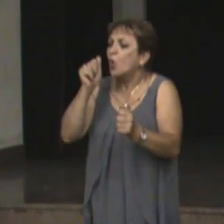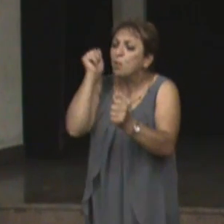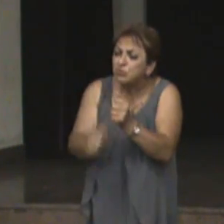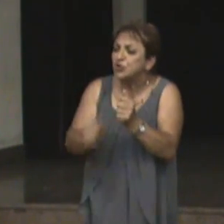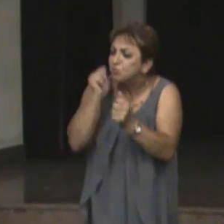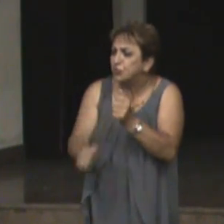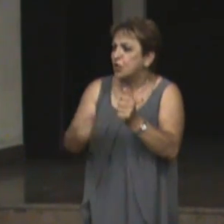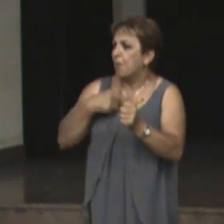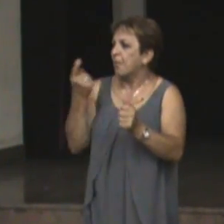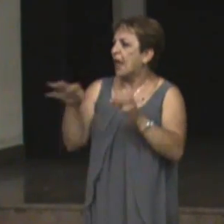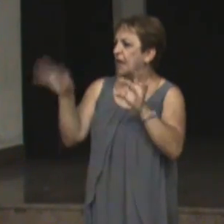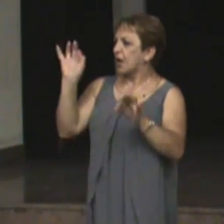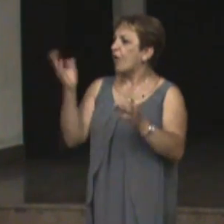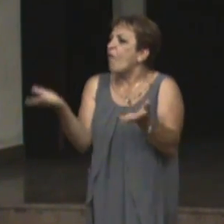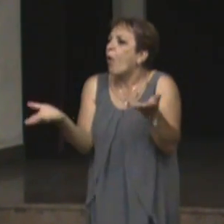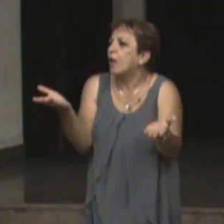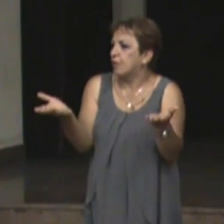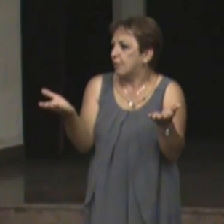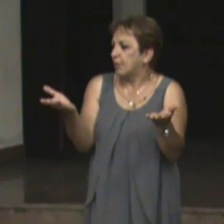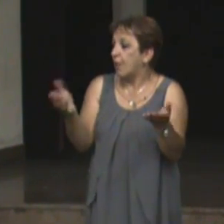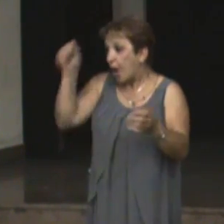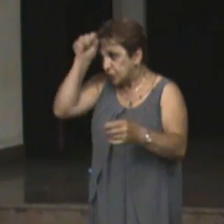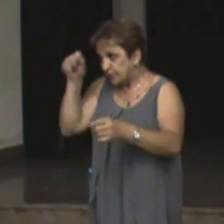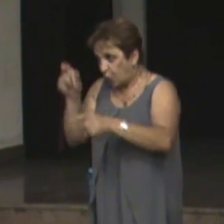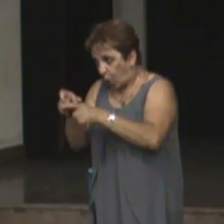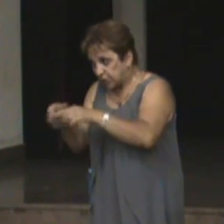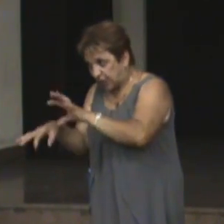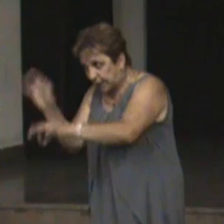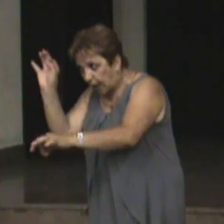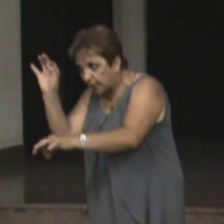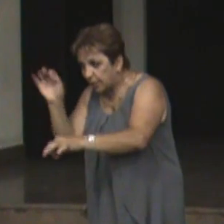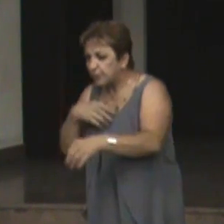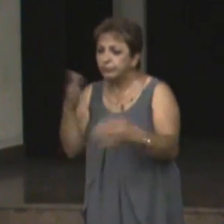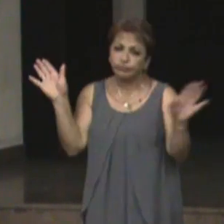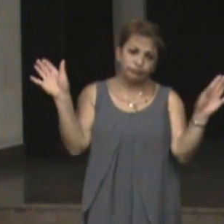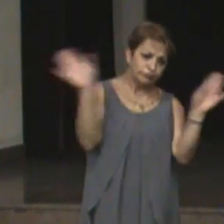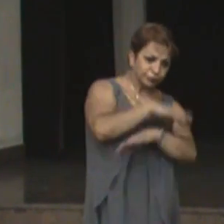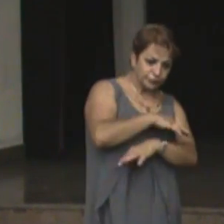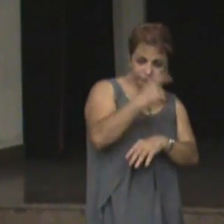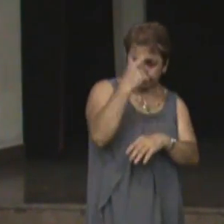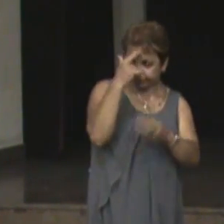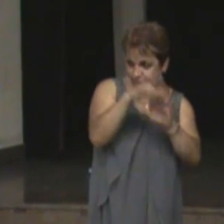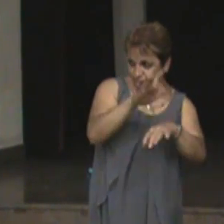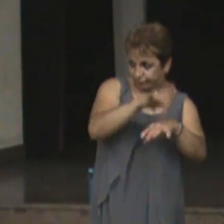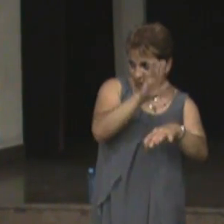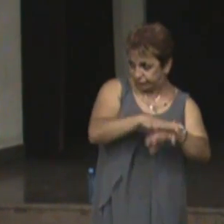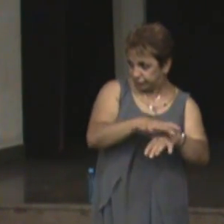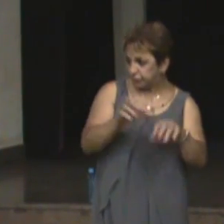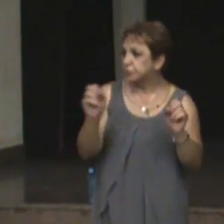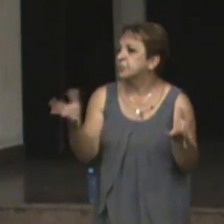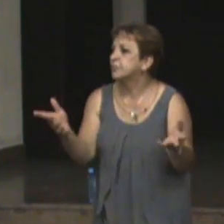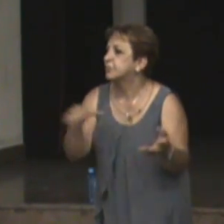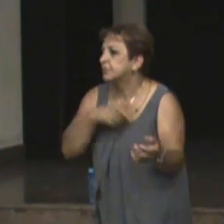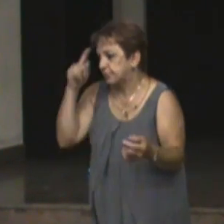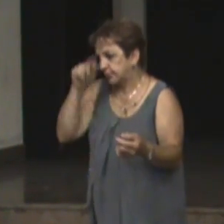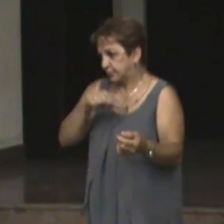կամքին, իրականացնելու Աստծո խոսքը, թե պարզապես անտարբերության կամ մոռացության մատնենք։ Եվ եթե մենք